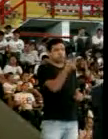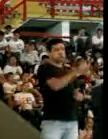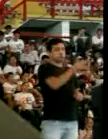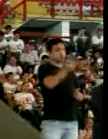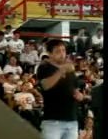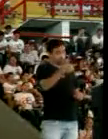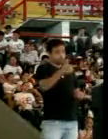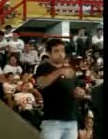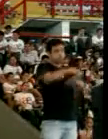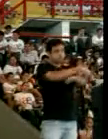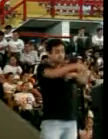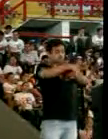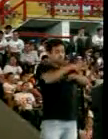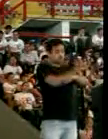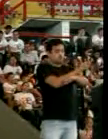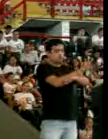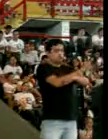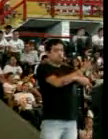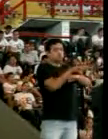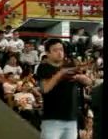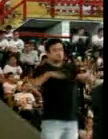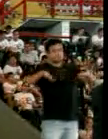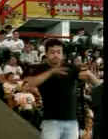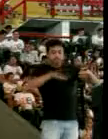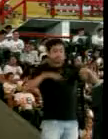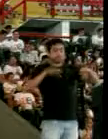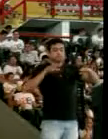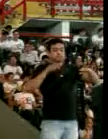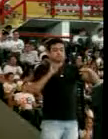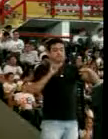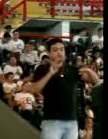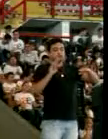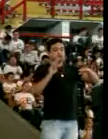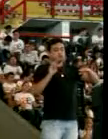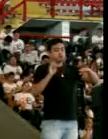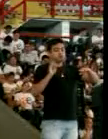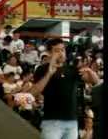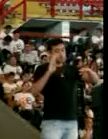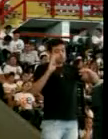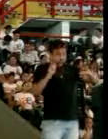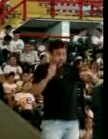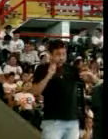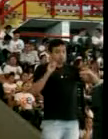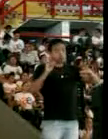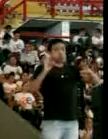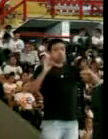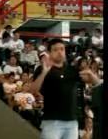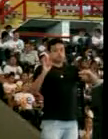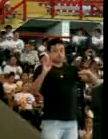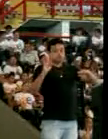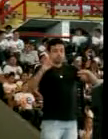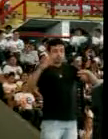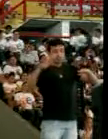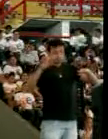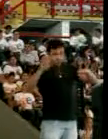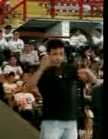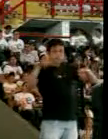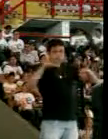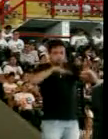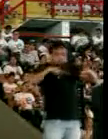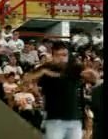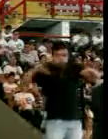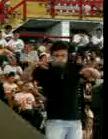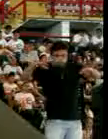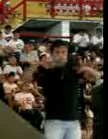222. Você passa por Irauçuba, não passa? Pronto. Irauçuba, Itapajé. Tem áreas que